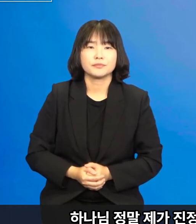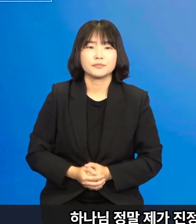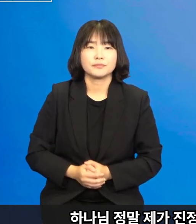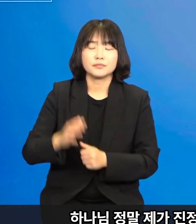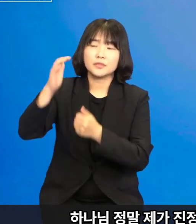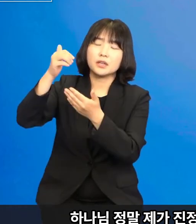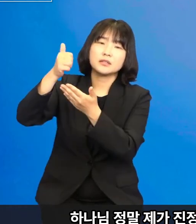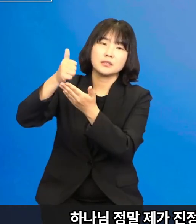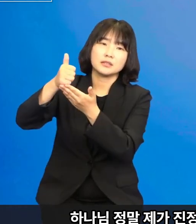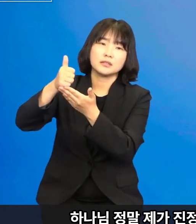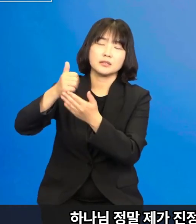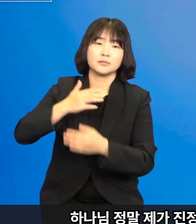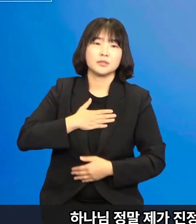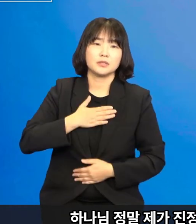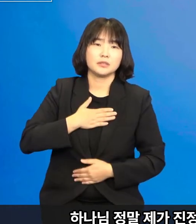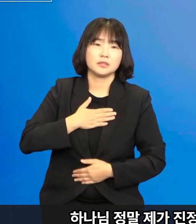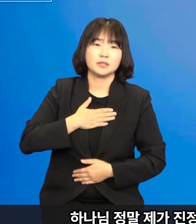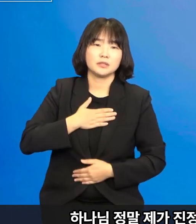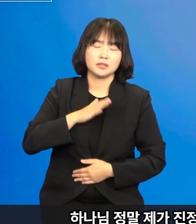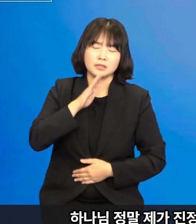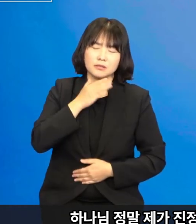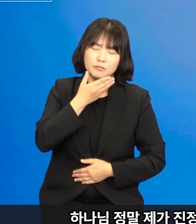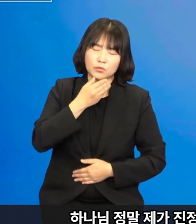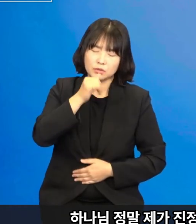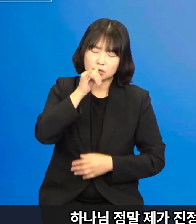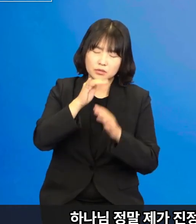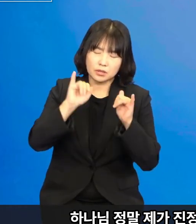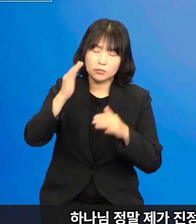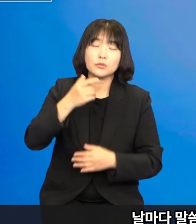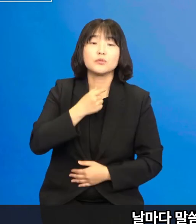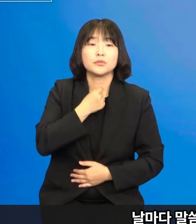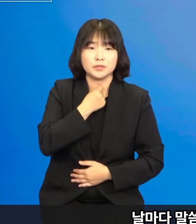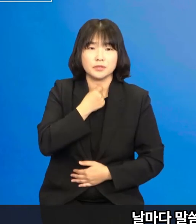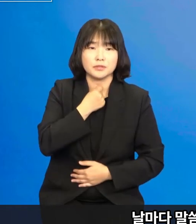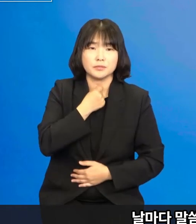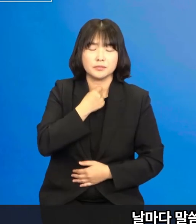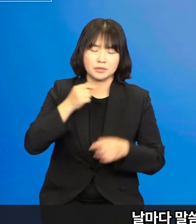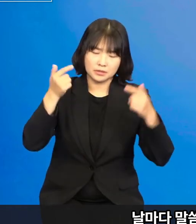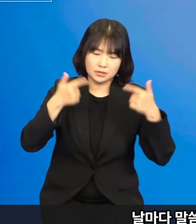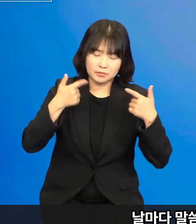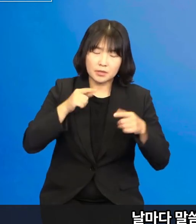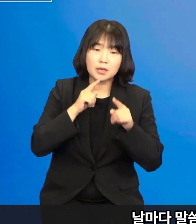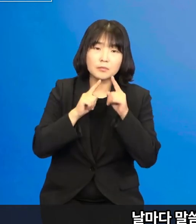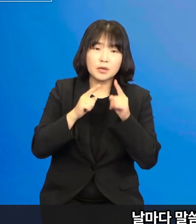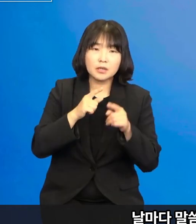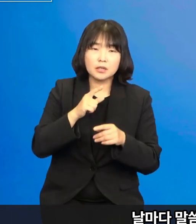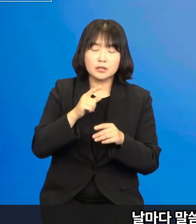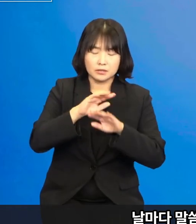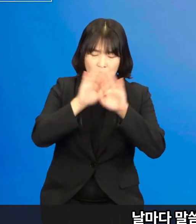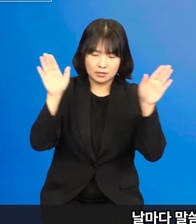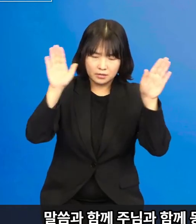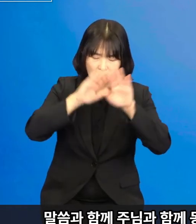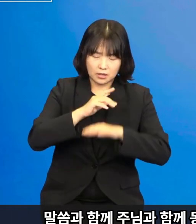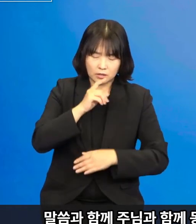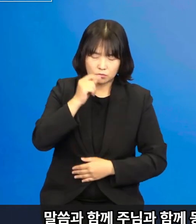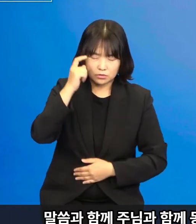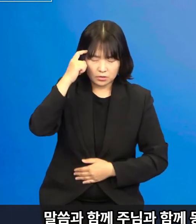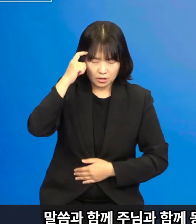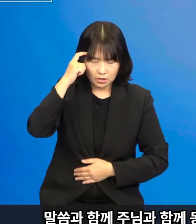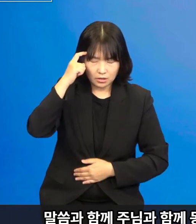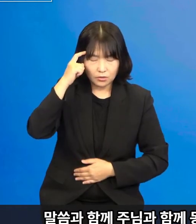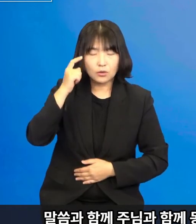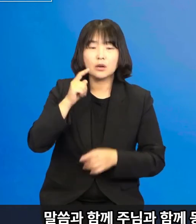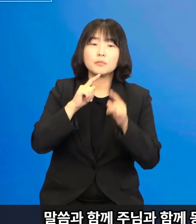하나님, 정말 제가 진정 복 있는 사람이 되고 싶습니다. 날마다 말씀을 주야로 묵상하며